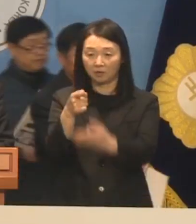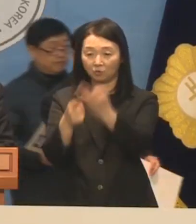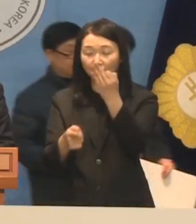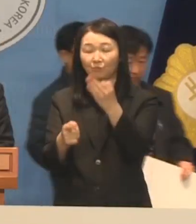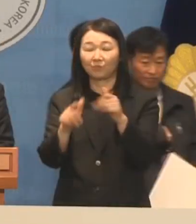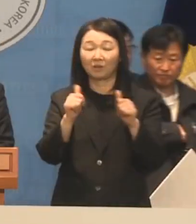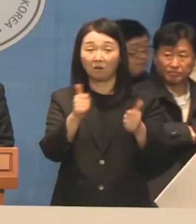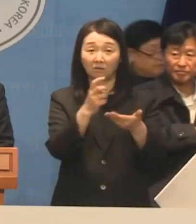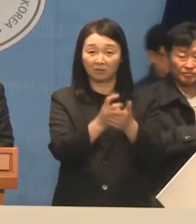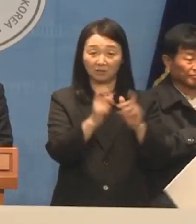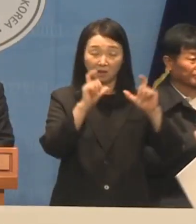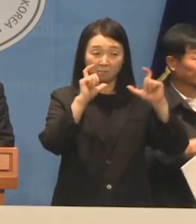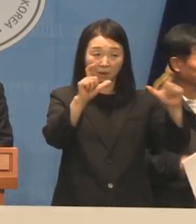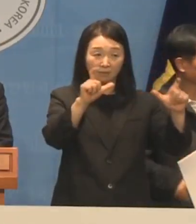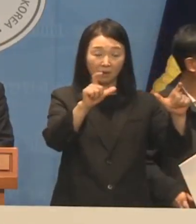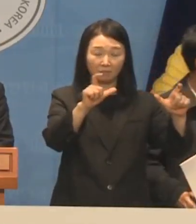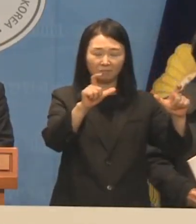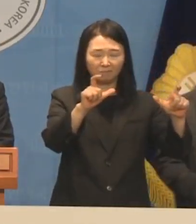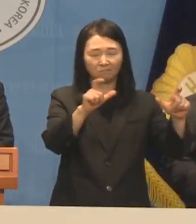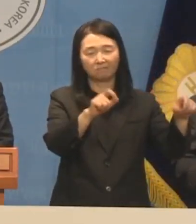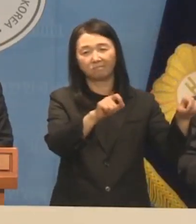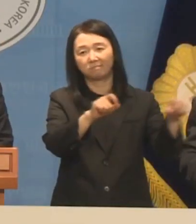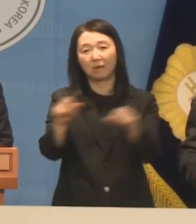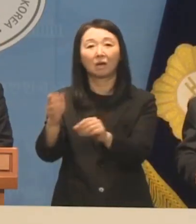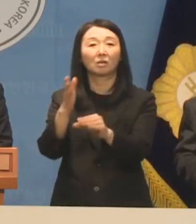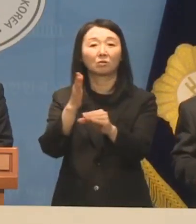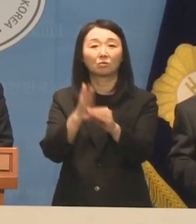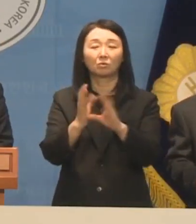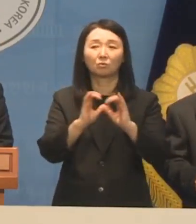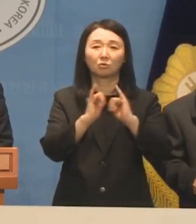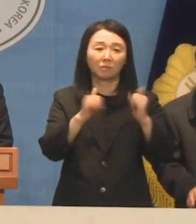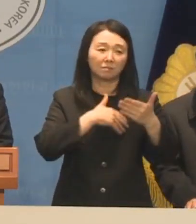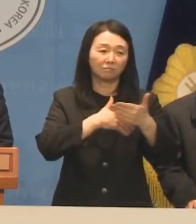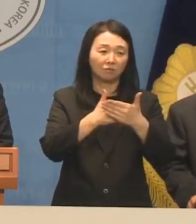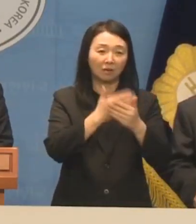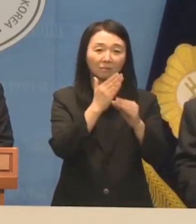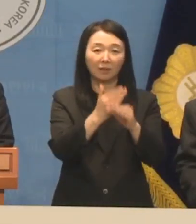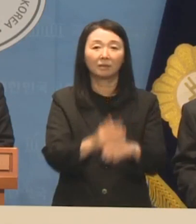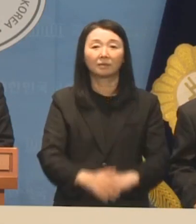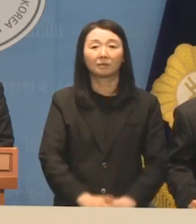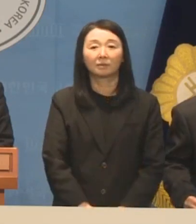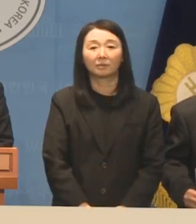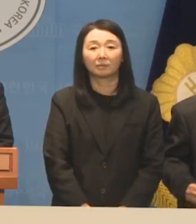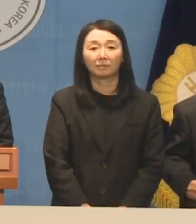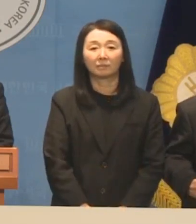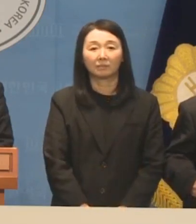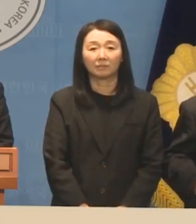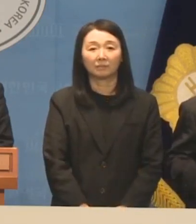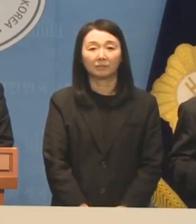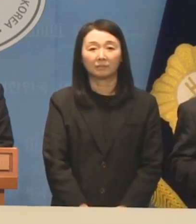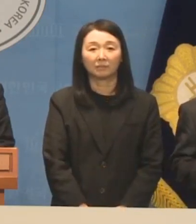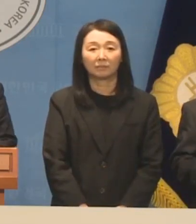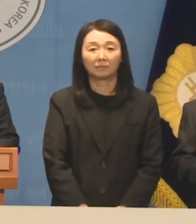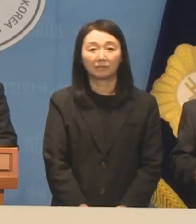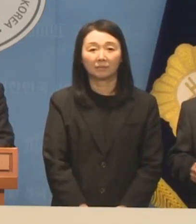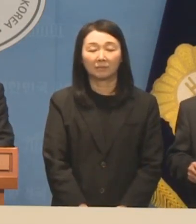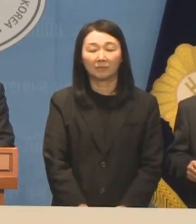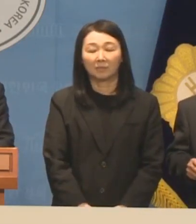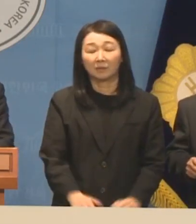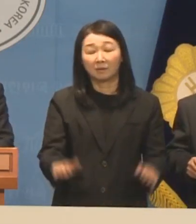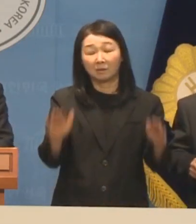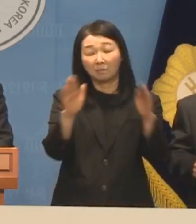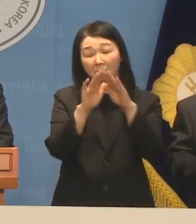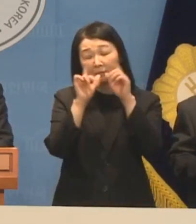헌재 판단이 늦춰지고 있습니다. 국민들이 많이 불안해하시고 계신데요. 네, 밤잠을 못